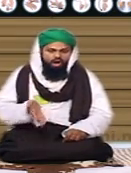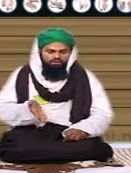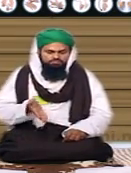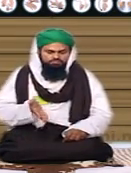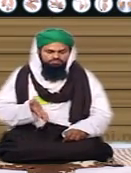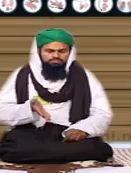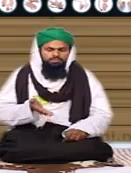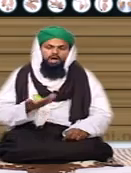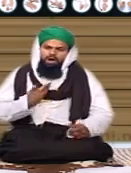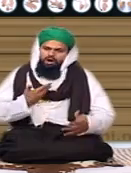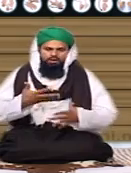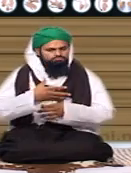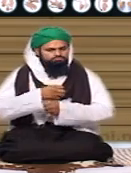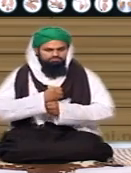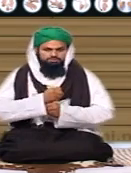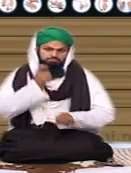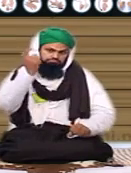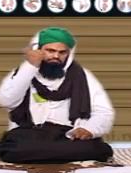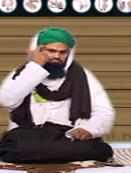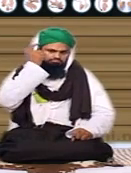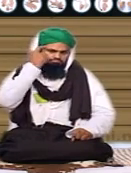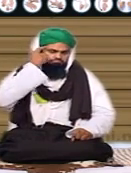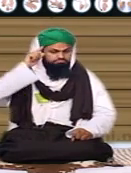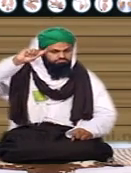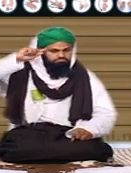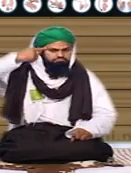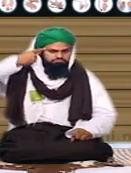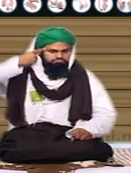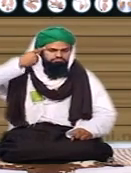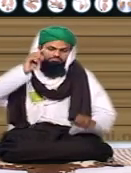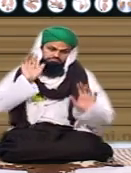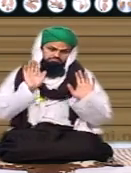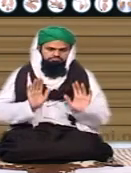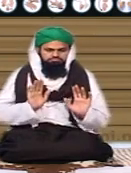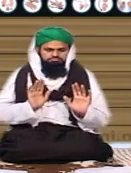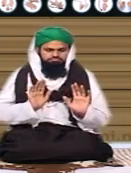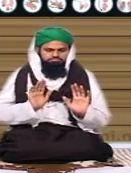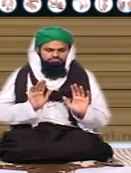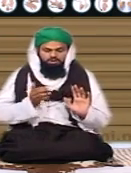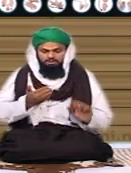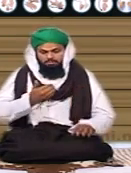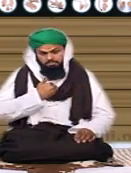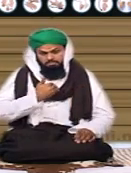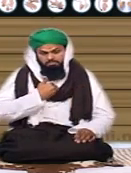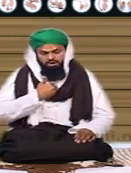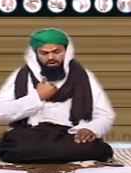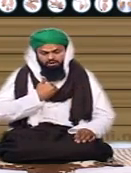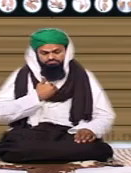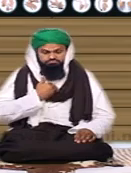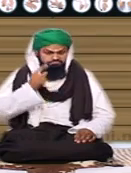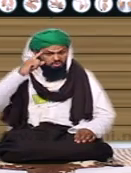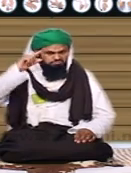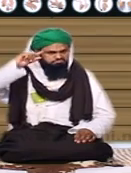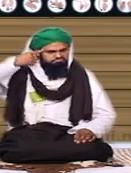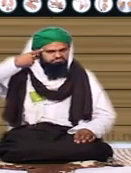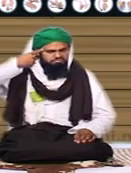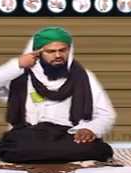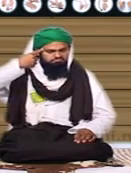آج ہم میں سے ہر ایک جو ہے اپنے آپ کو بڑا چالاک اور ہوشیار سمجھتا ہے۔ ہم سمجھتے ہیں کہ